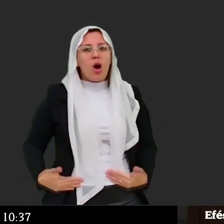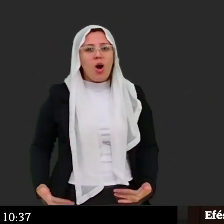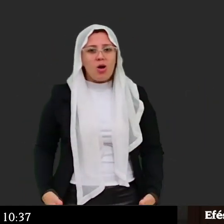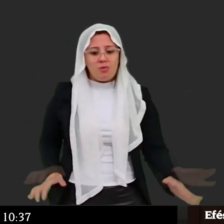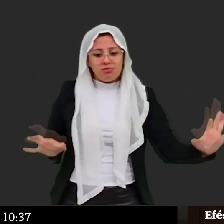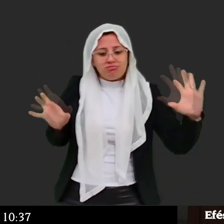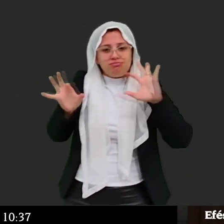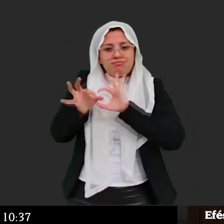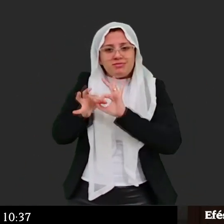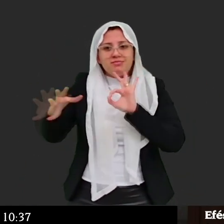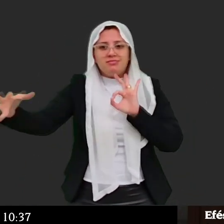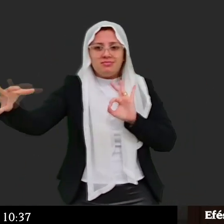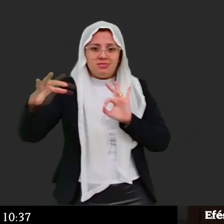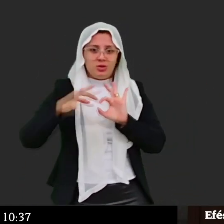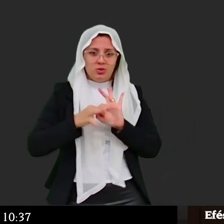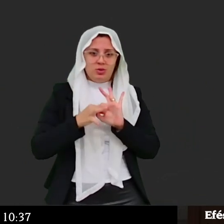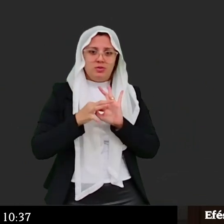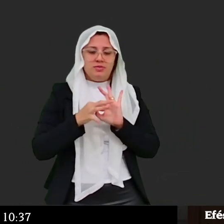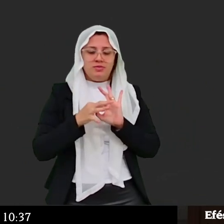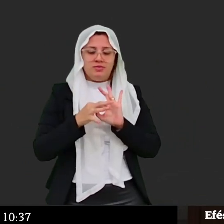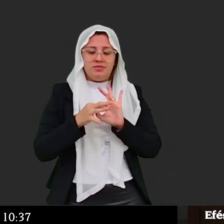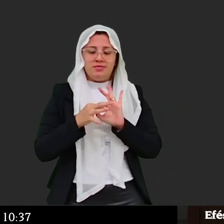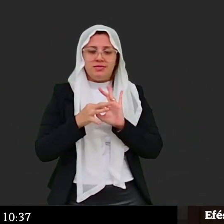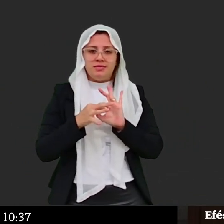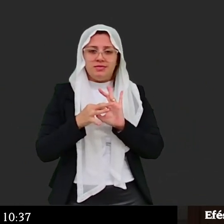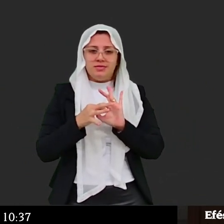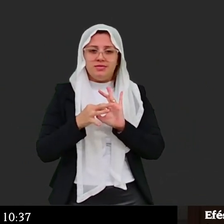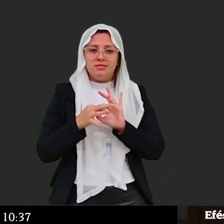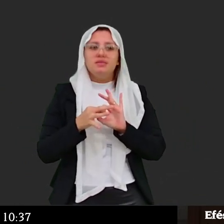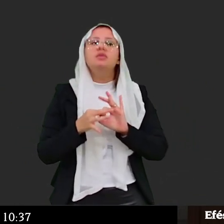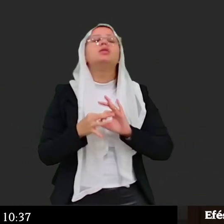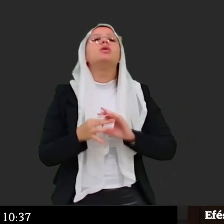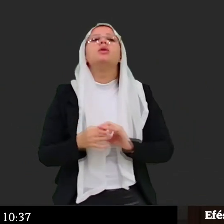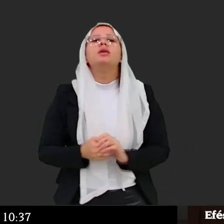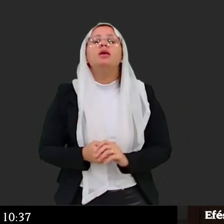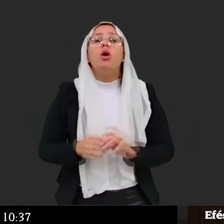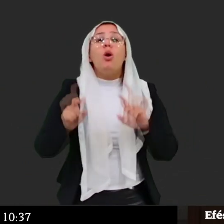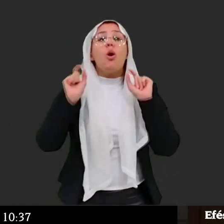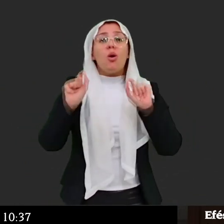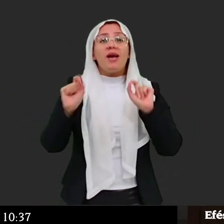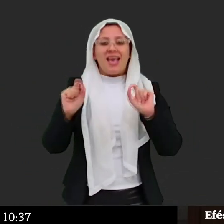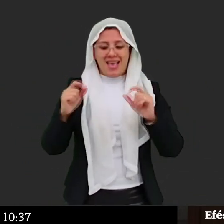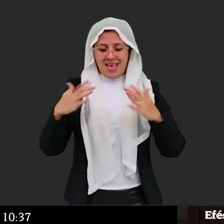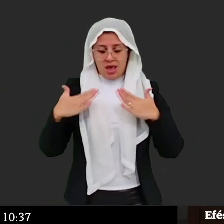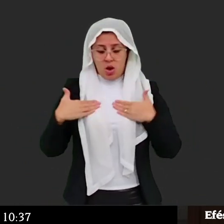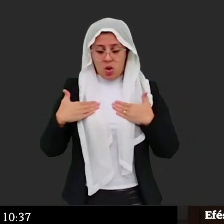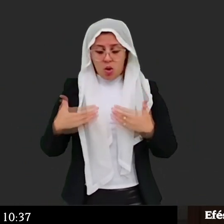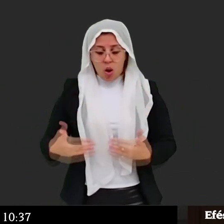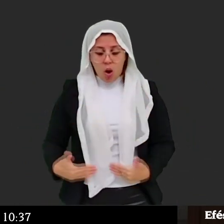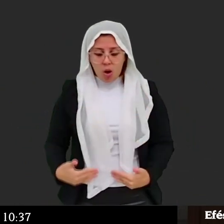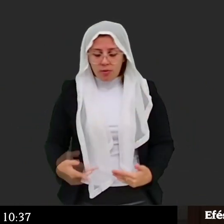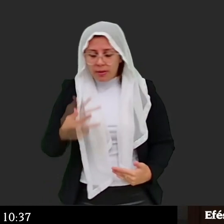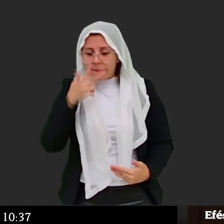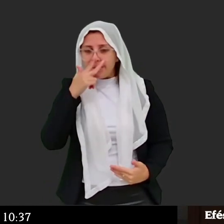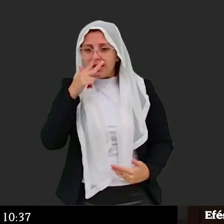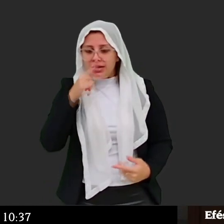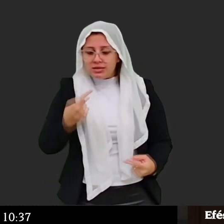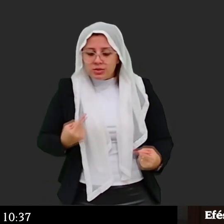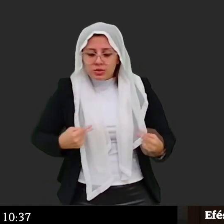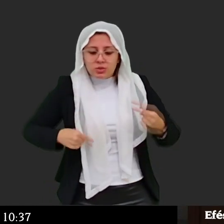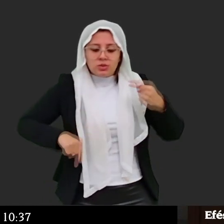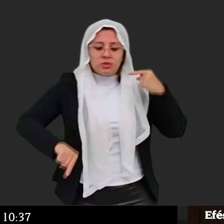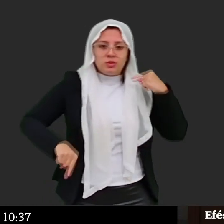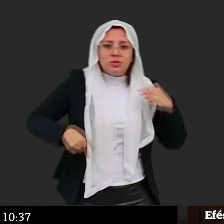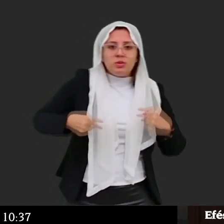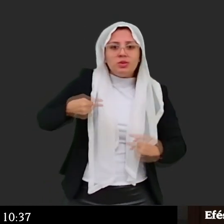de cada parte, faz o aumento do corpo para a sua edificação em amor.